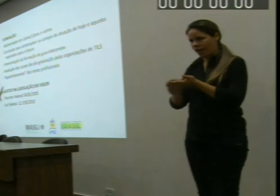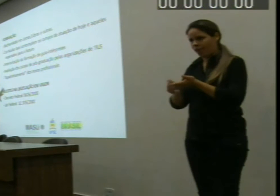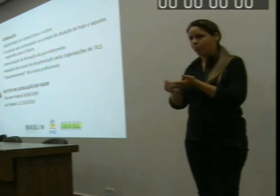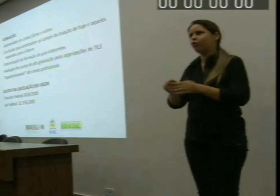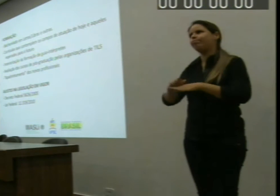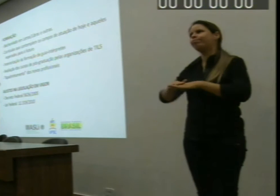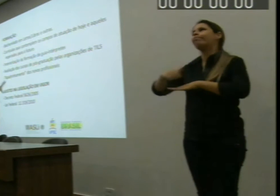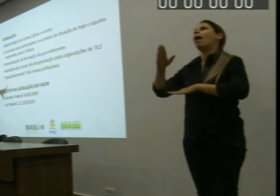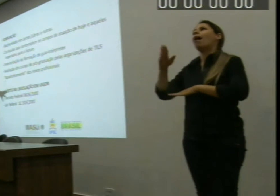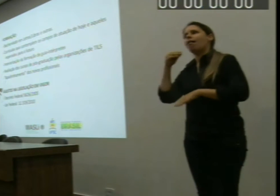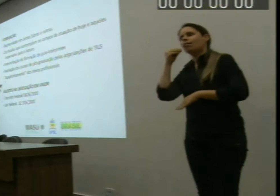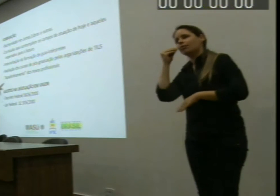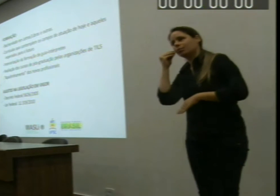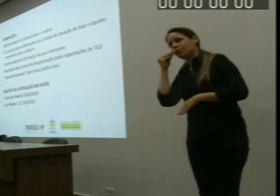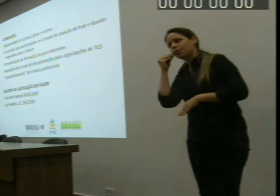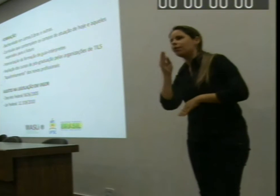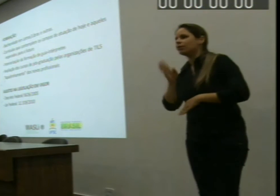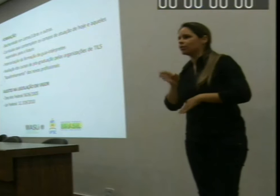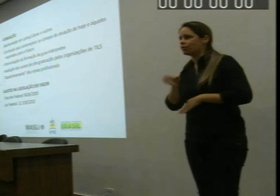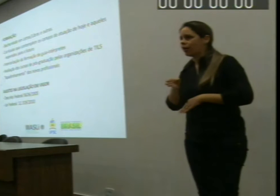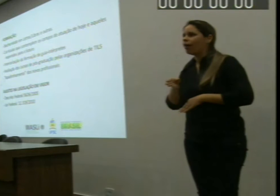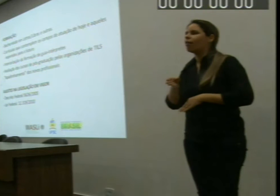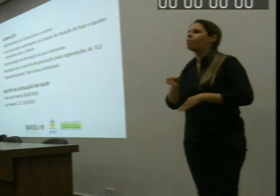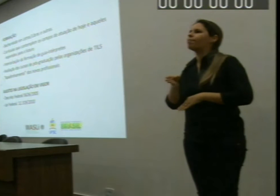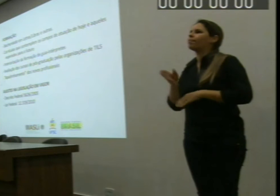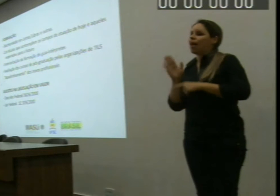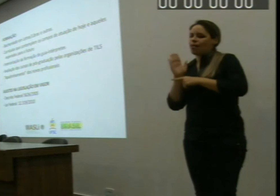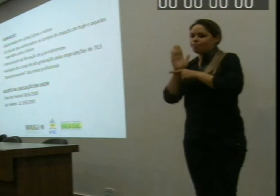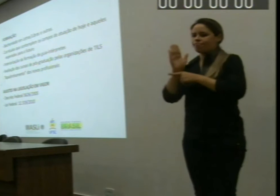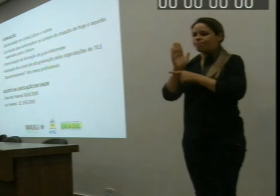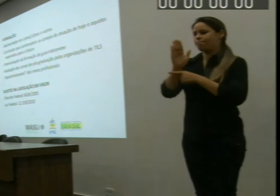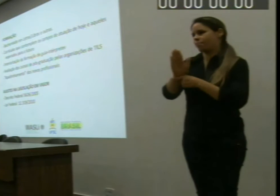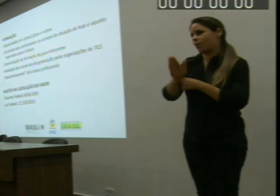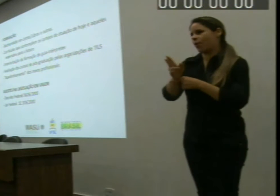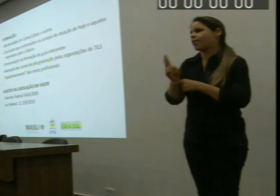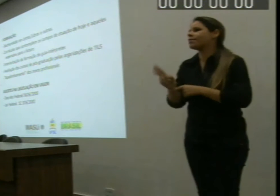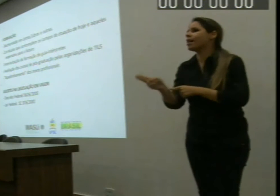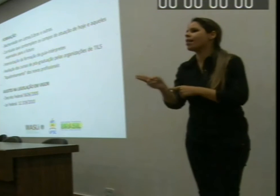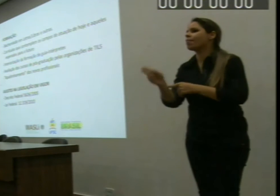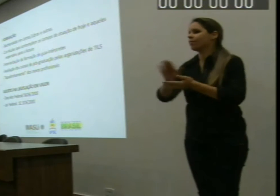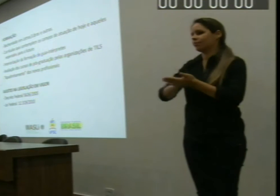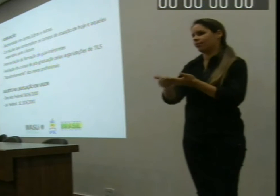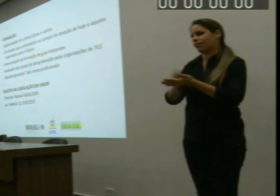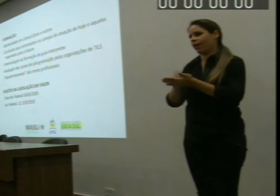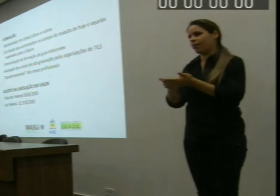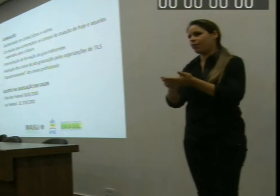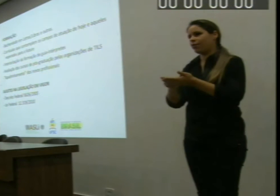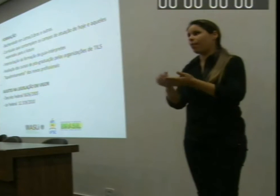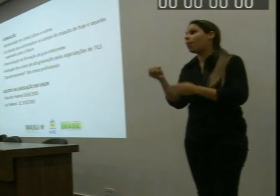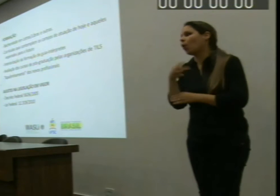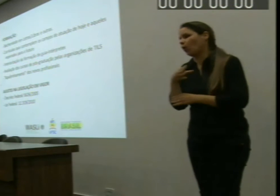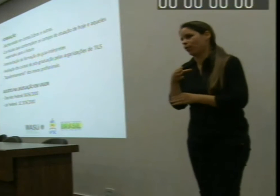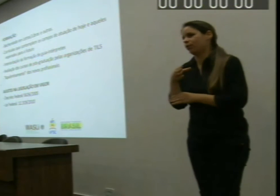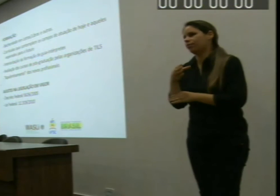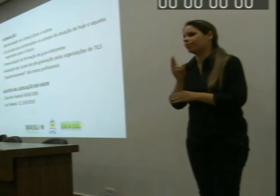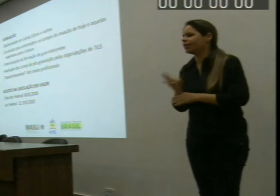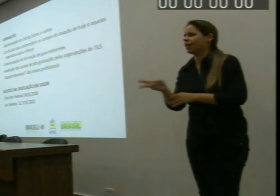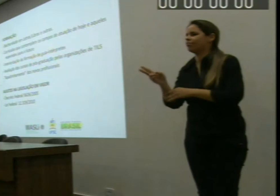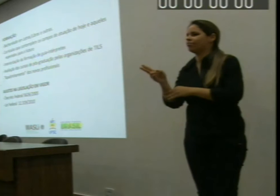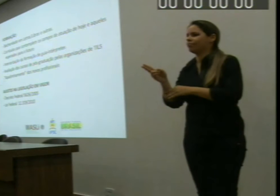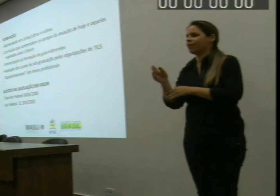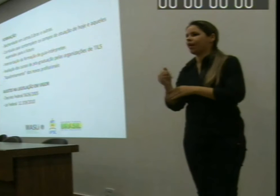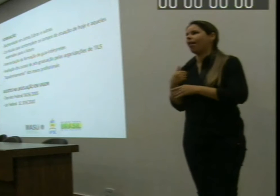formação dos cursos e tudo mais não é formá-lo como profissional agora como atuação em atuação profissional ele